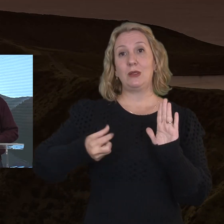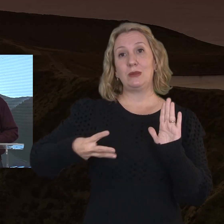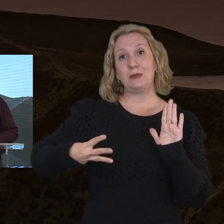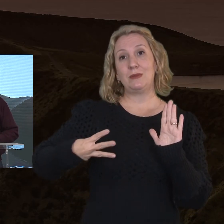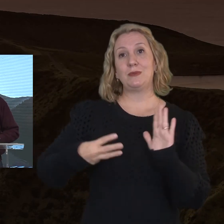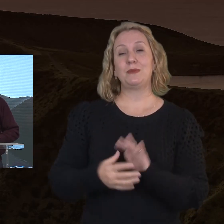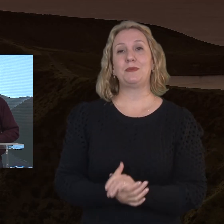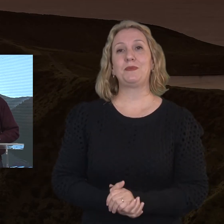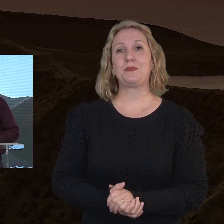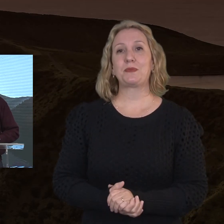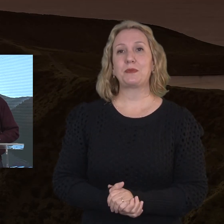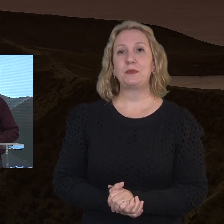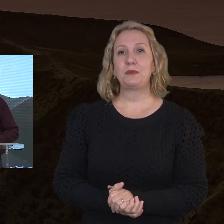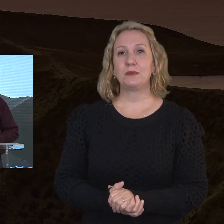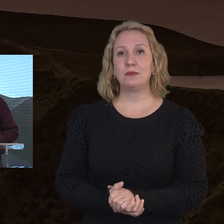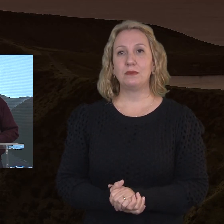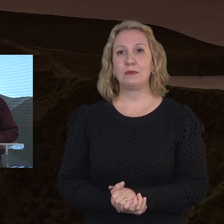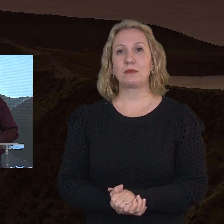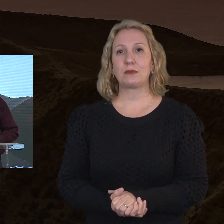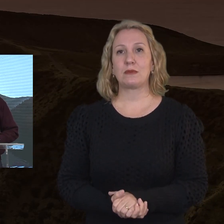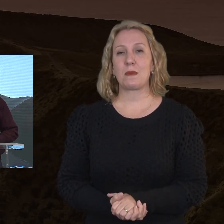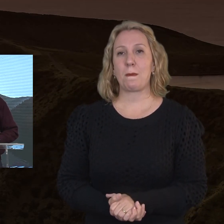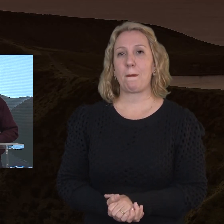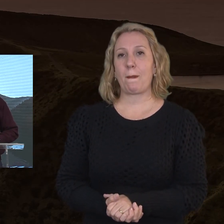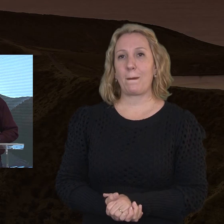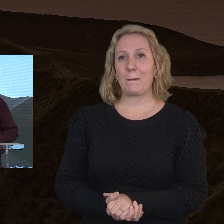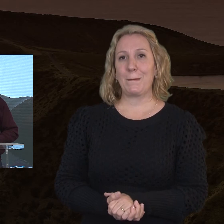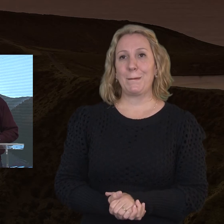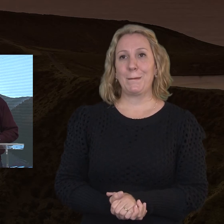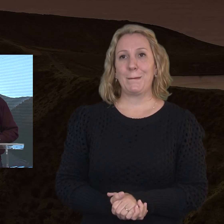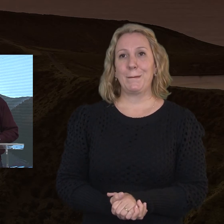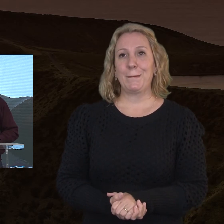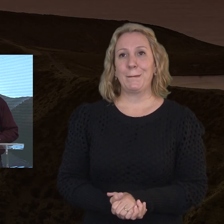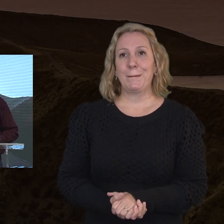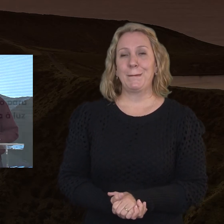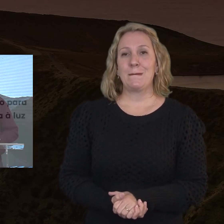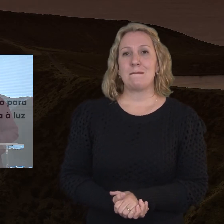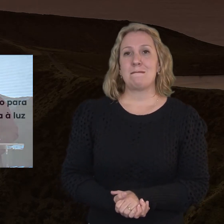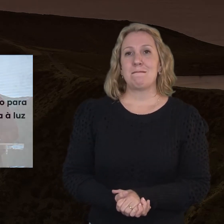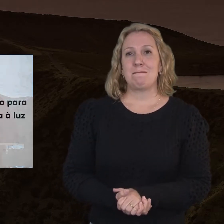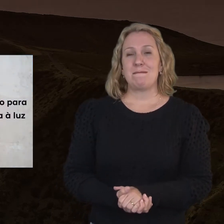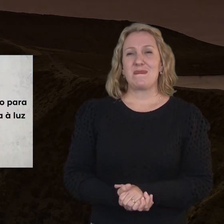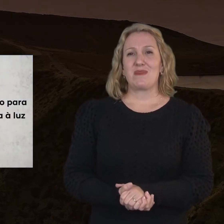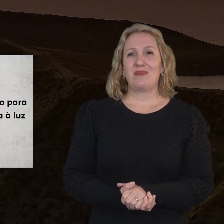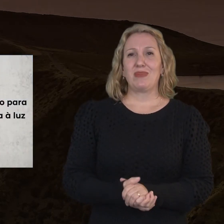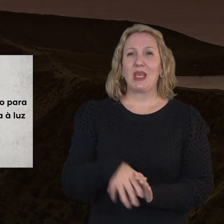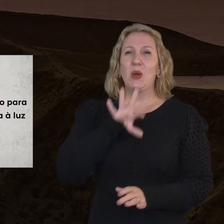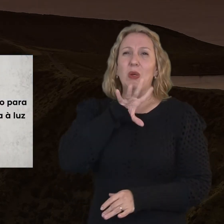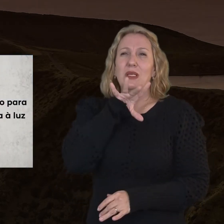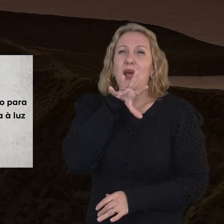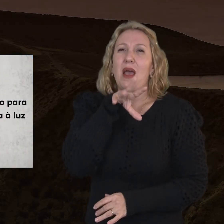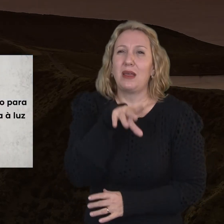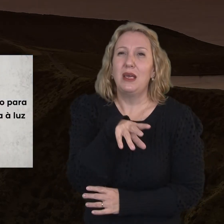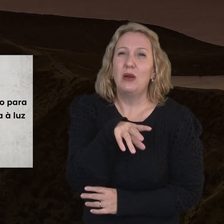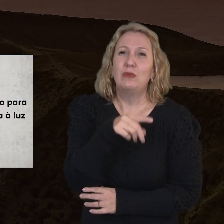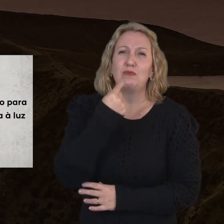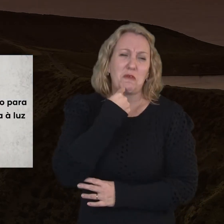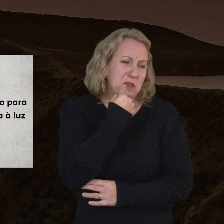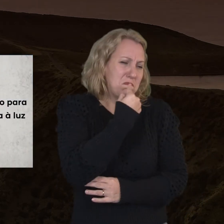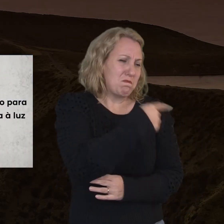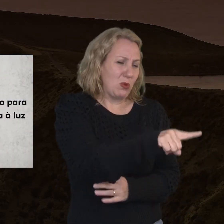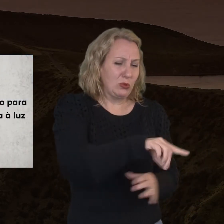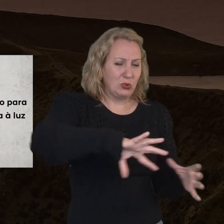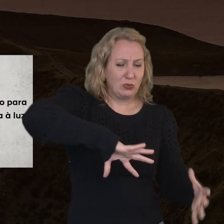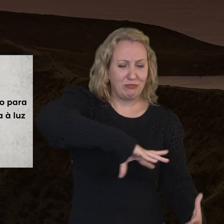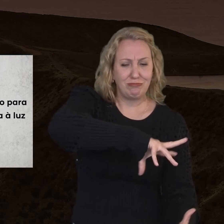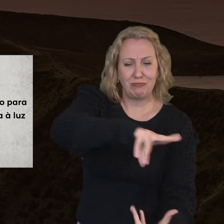quando pois quando pois e o dragão civil a tirado para a terra